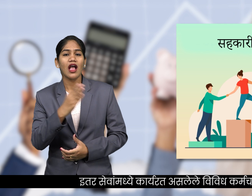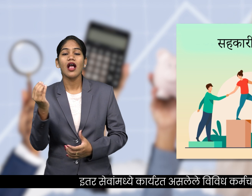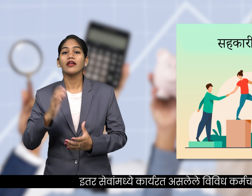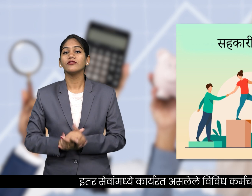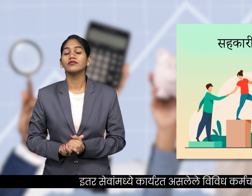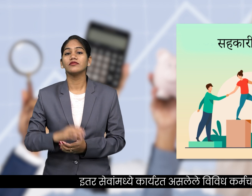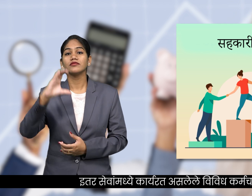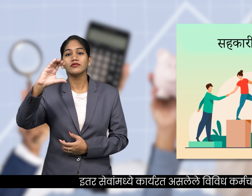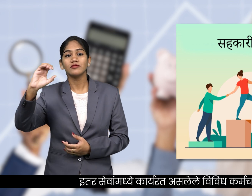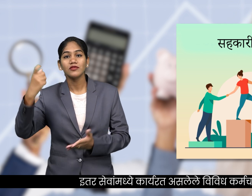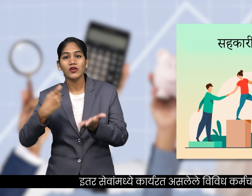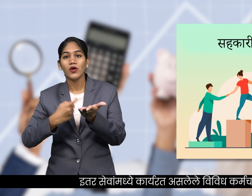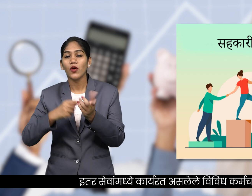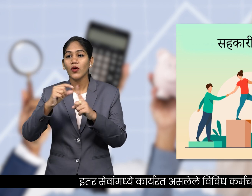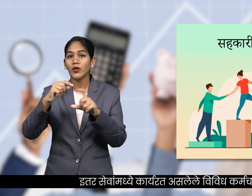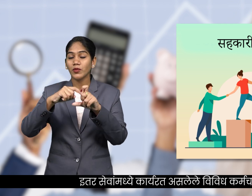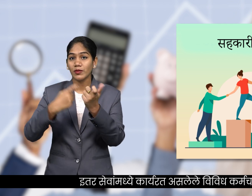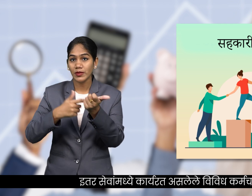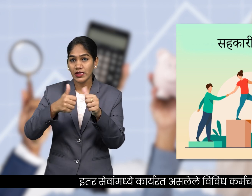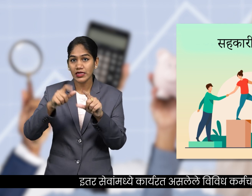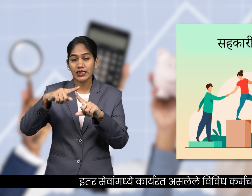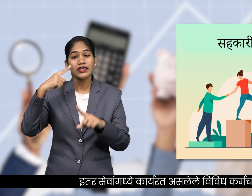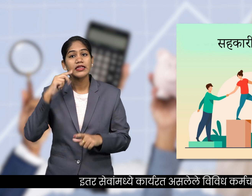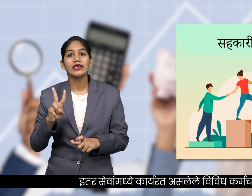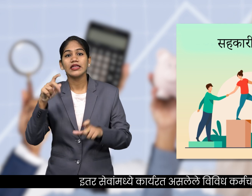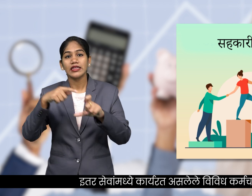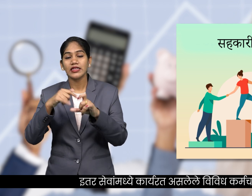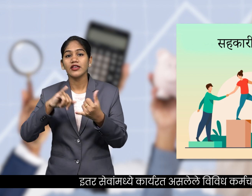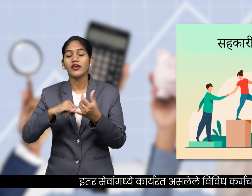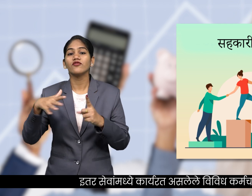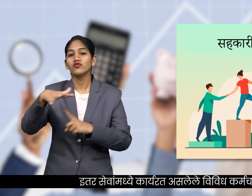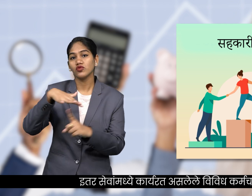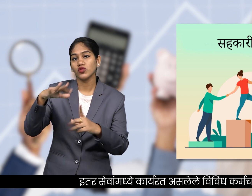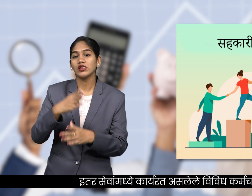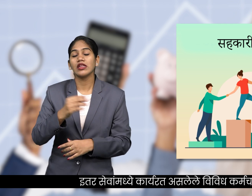इतर सेवांमध्ये कार्यरत असलेले विविध कर्मचारी.